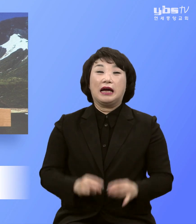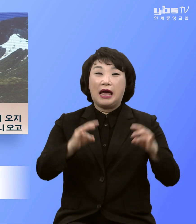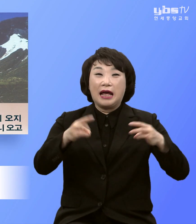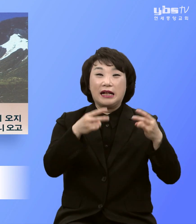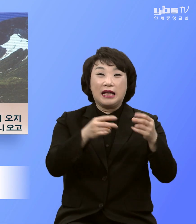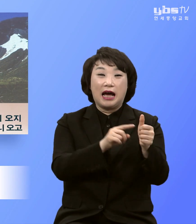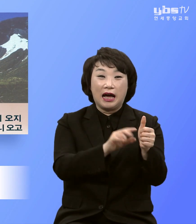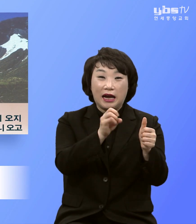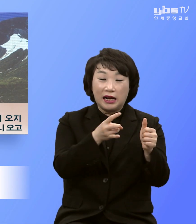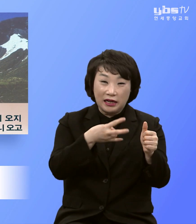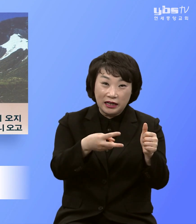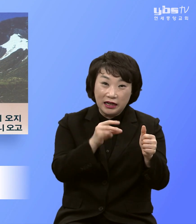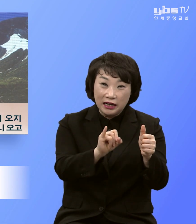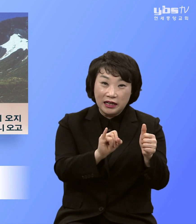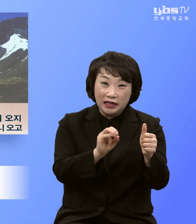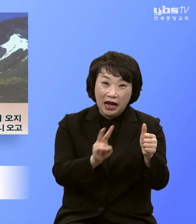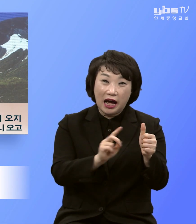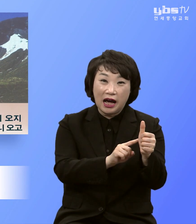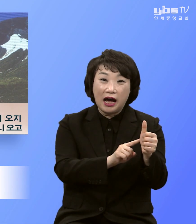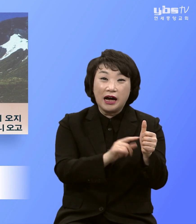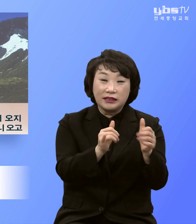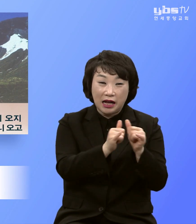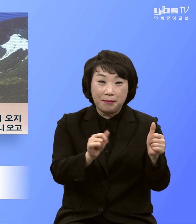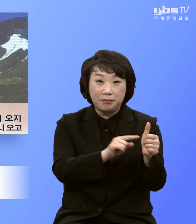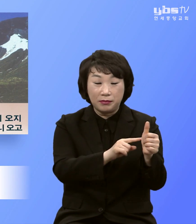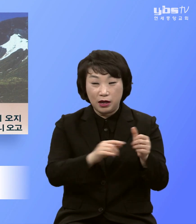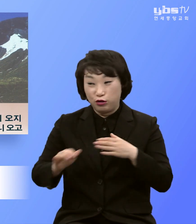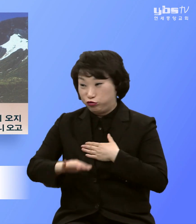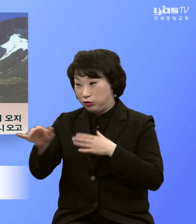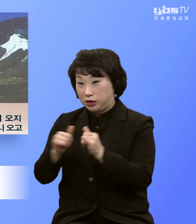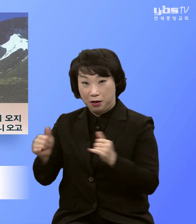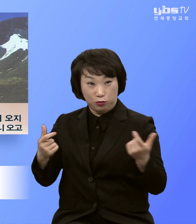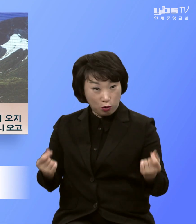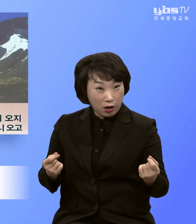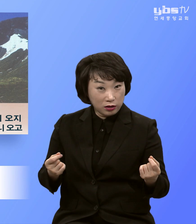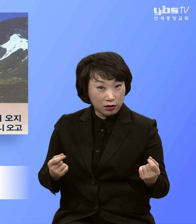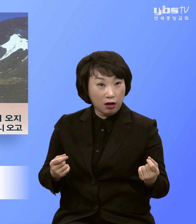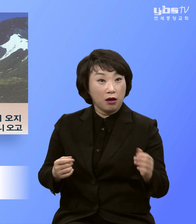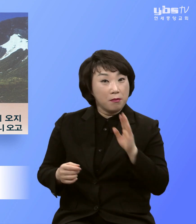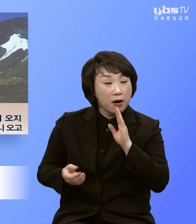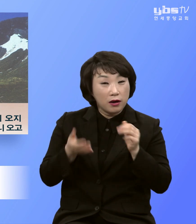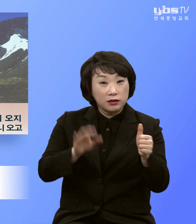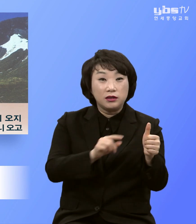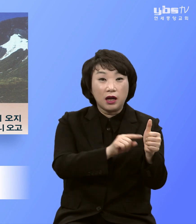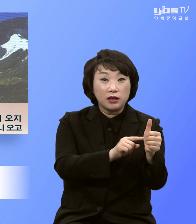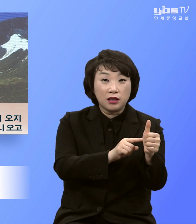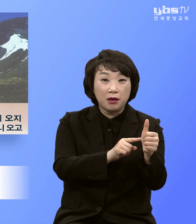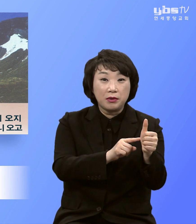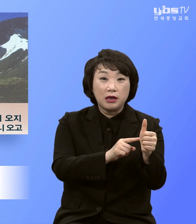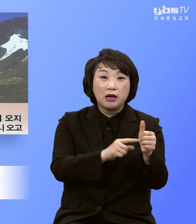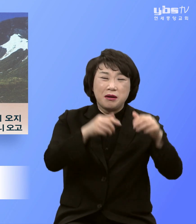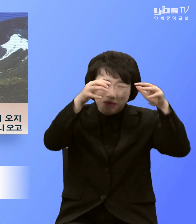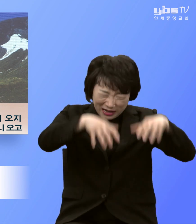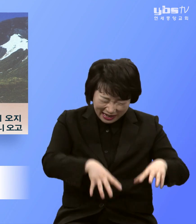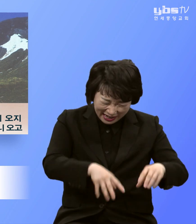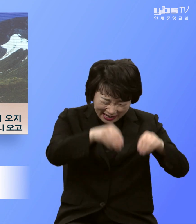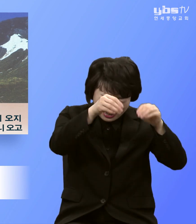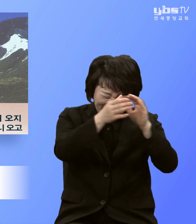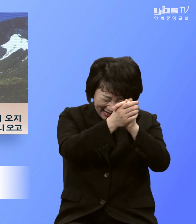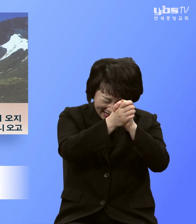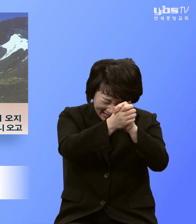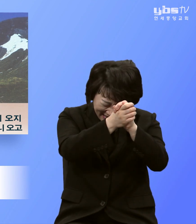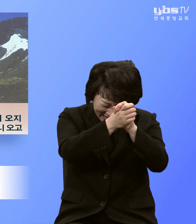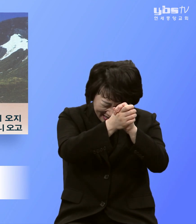엘리야는 우리와 같은 성정을 가졌다. 성정이 같은 사람이로되 저가 비 오지